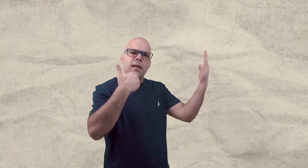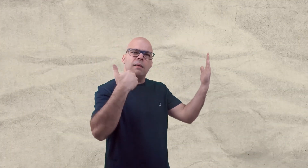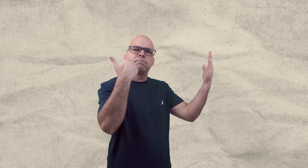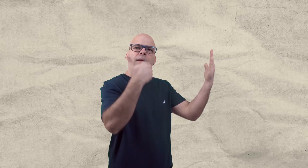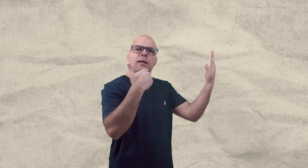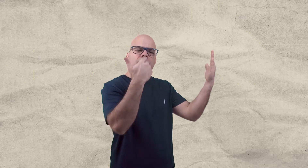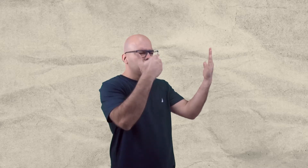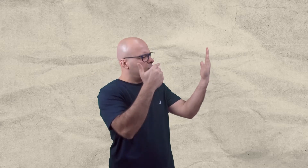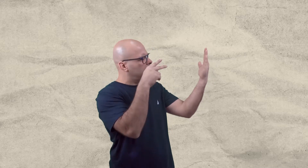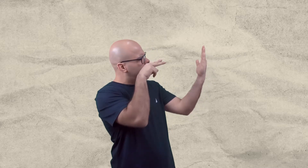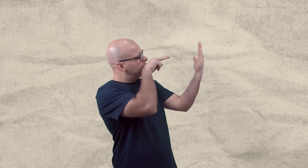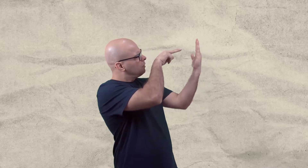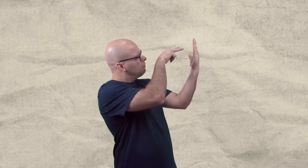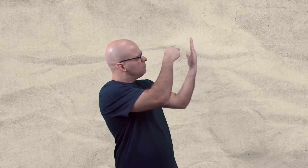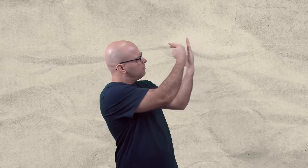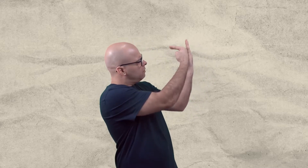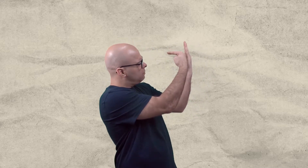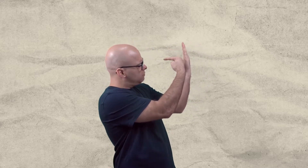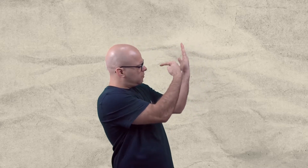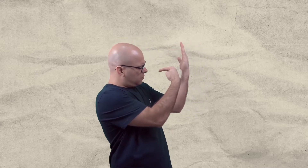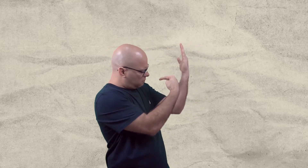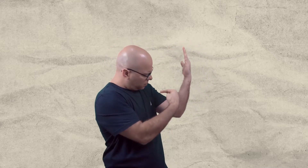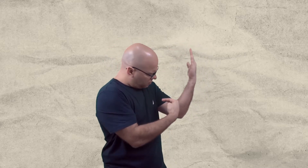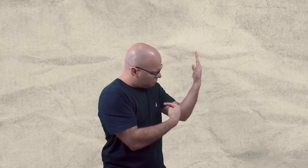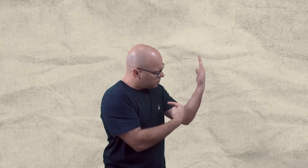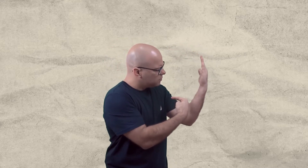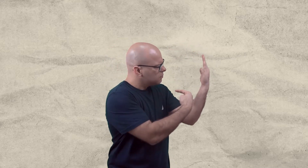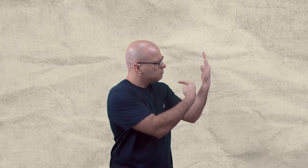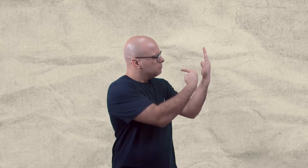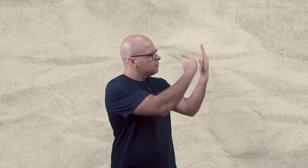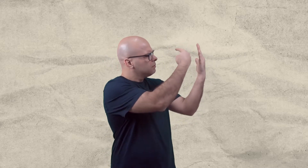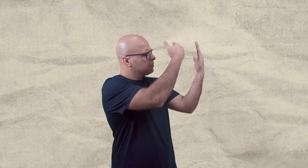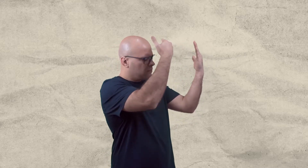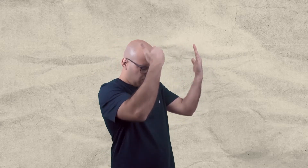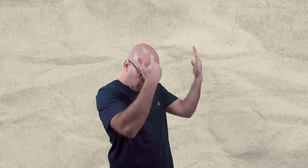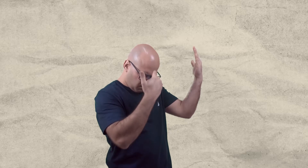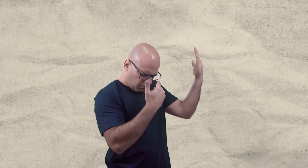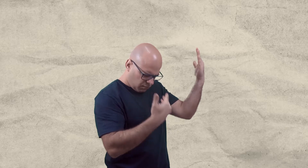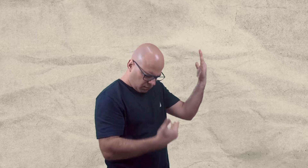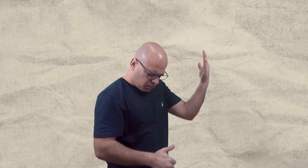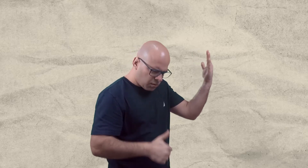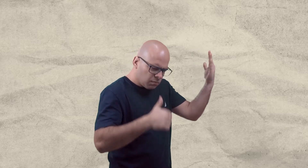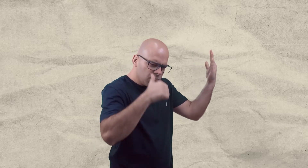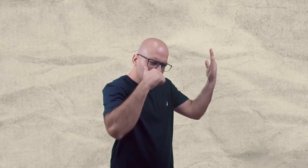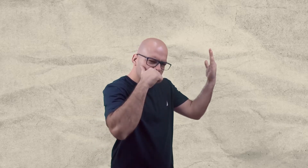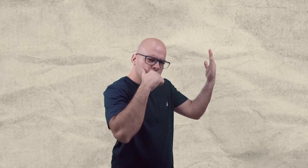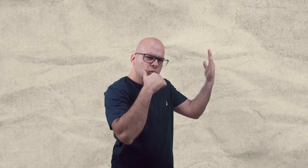Louise relembrou a sua história, se olhou no espelho e começou a refletir. Eu